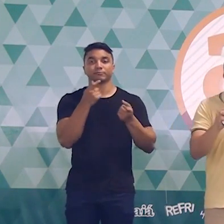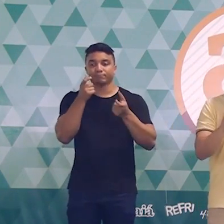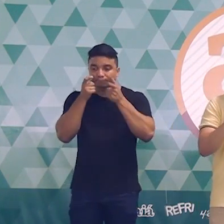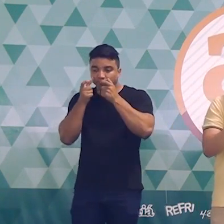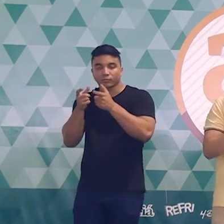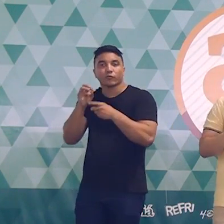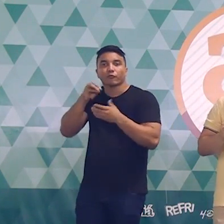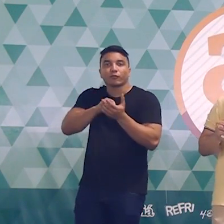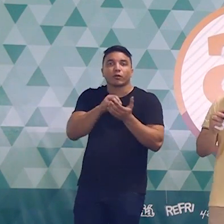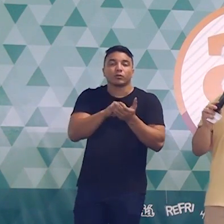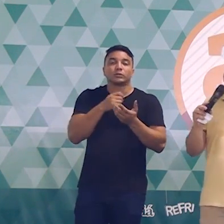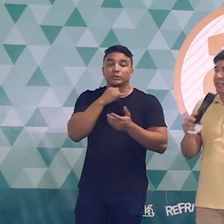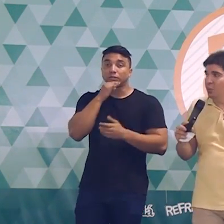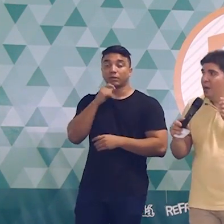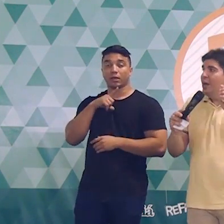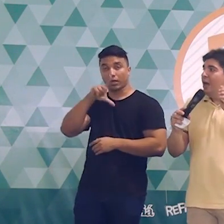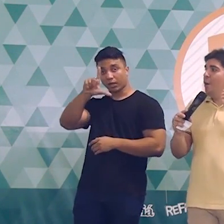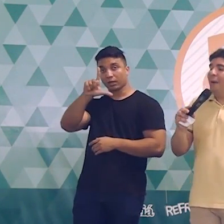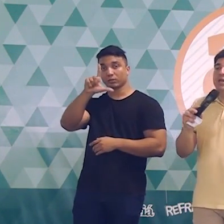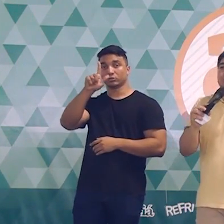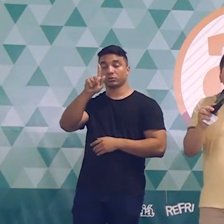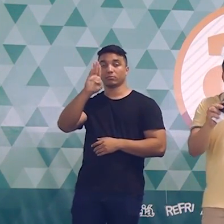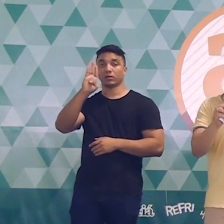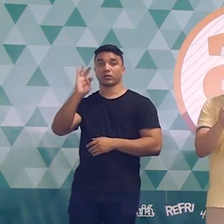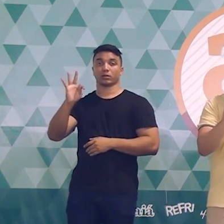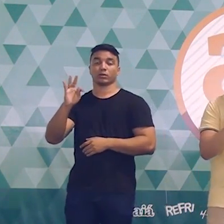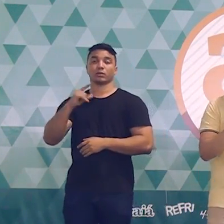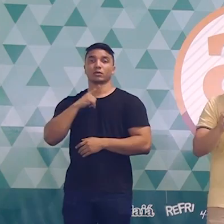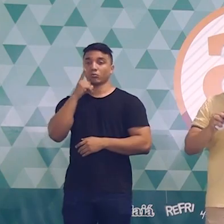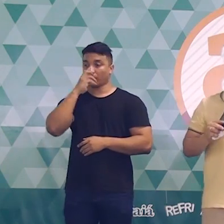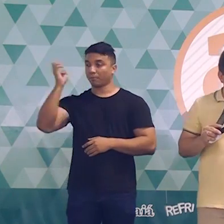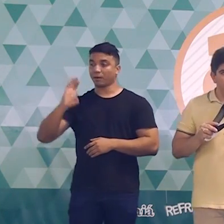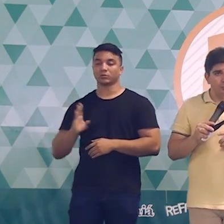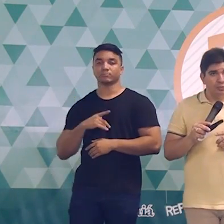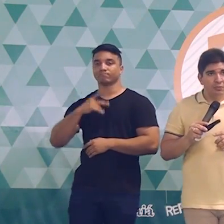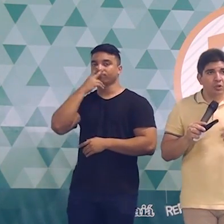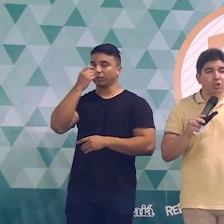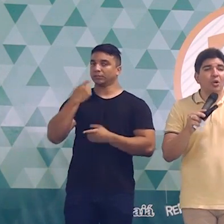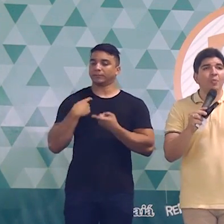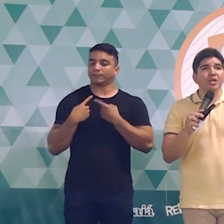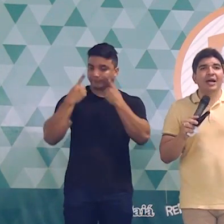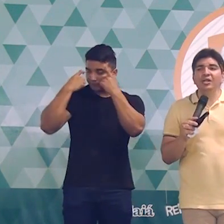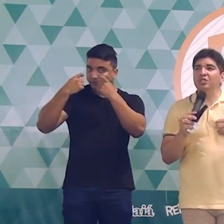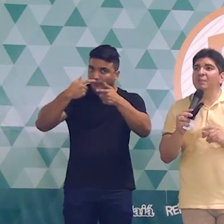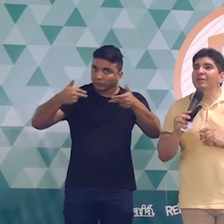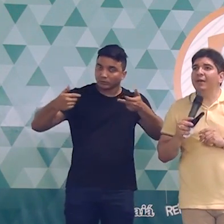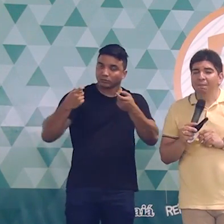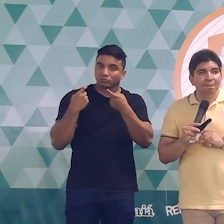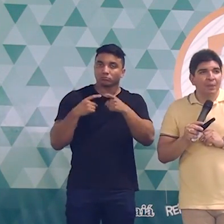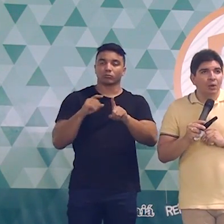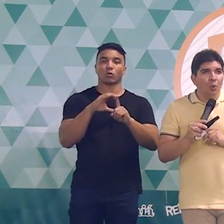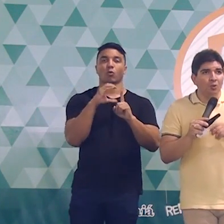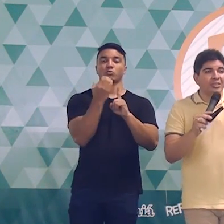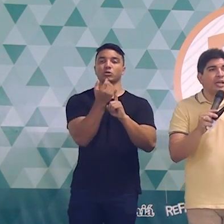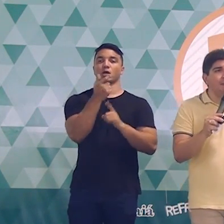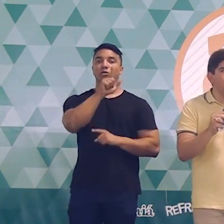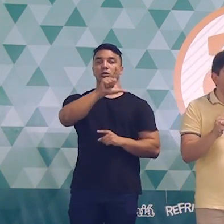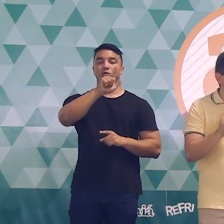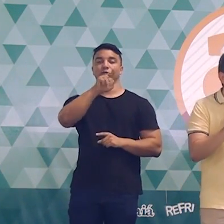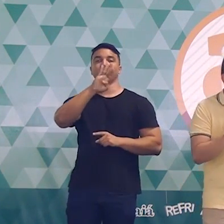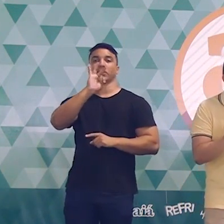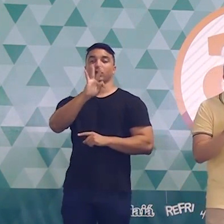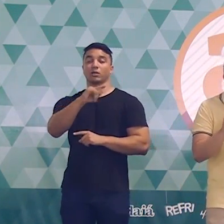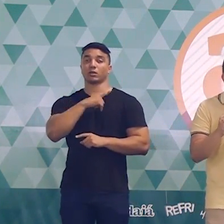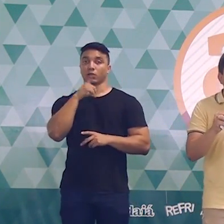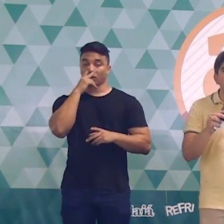Então a comunidade LGBT, o Brasil, é um país muito hostil com sua comunidade LGBT. Os crimes